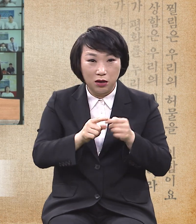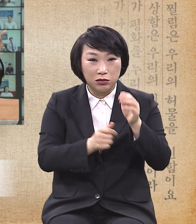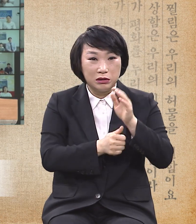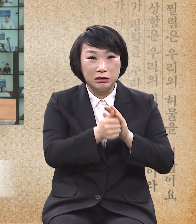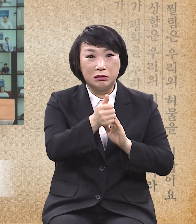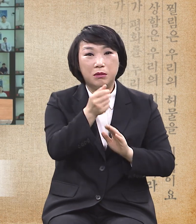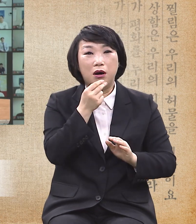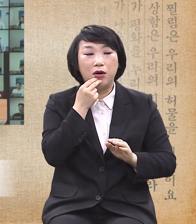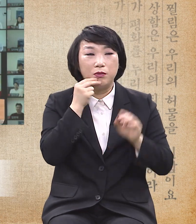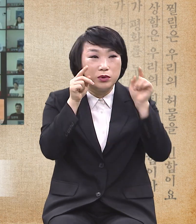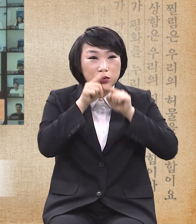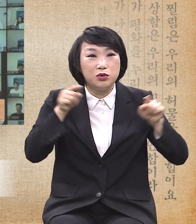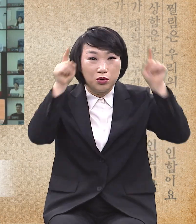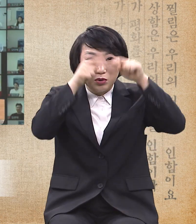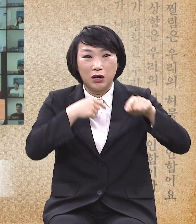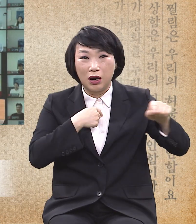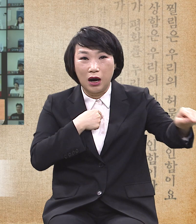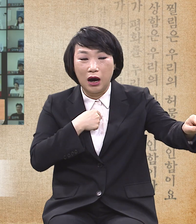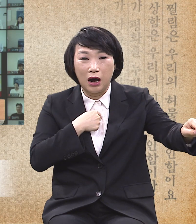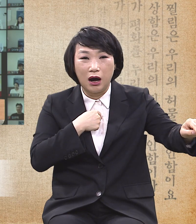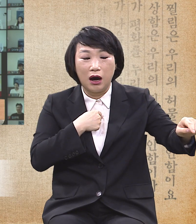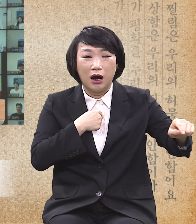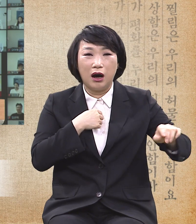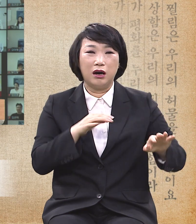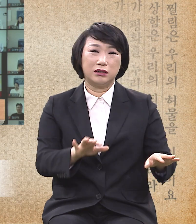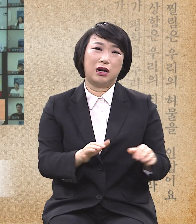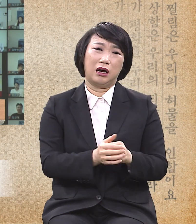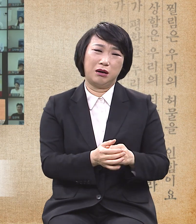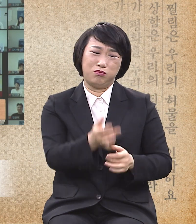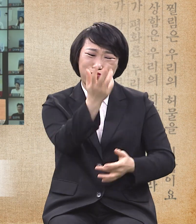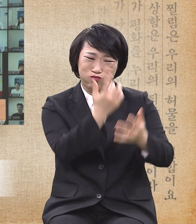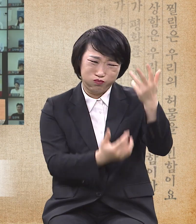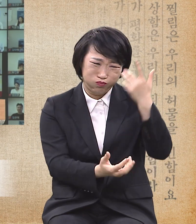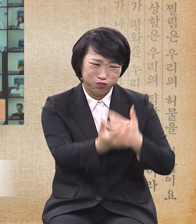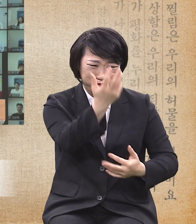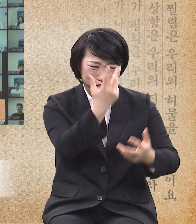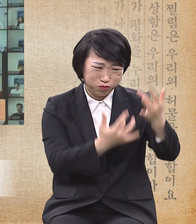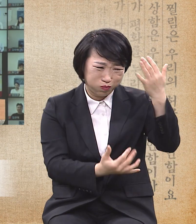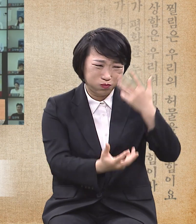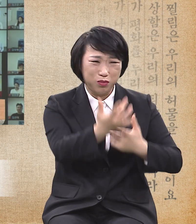희망 없는 지옥에 가도 타고 또